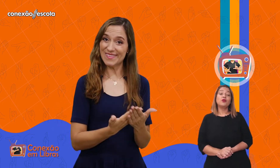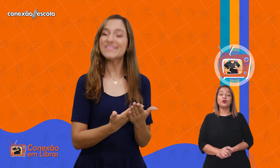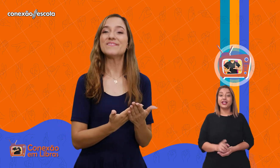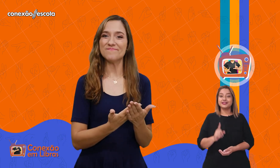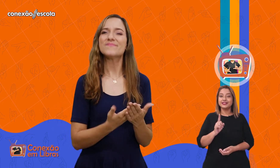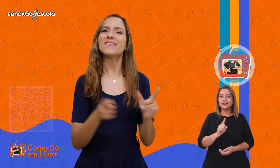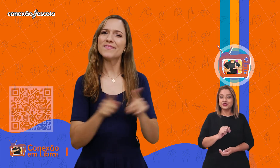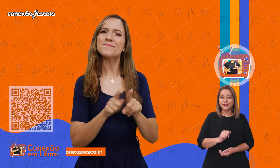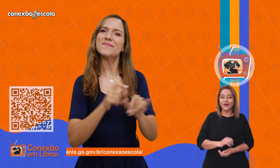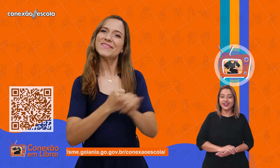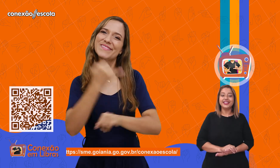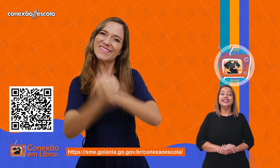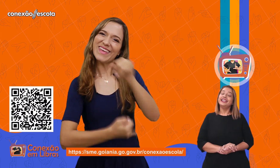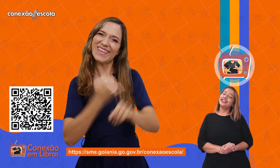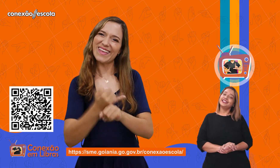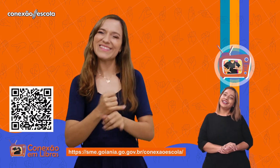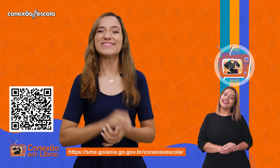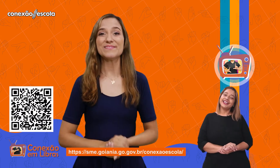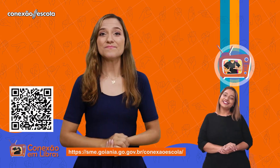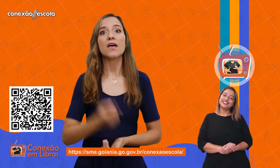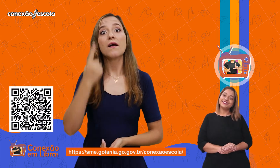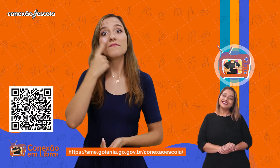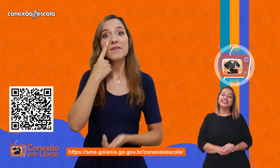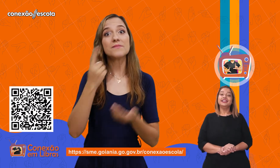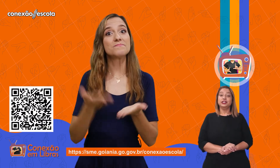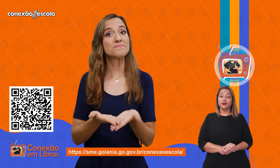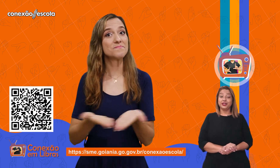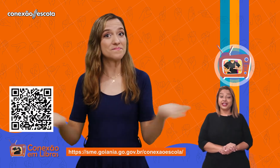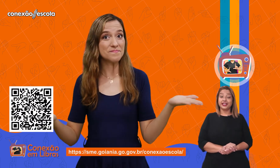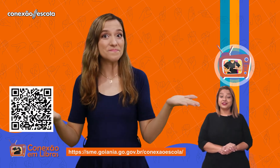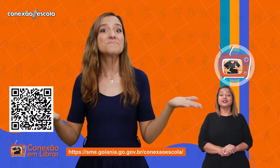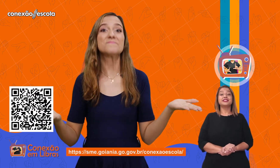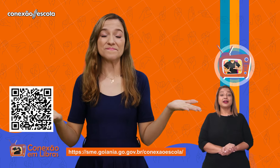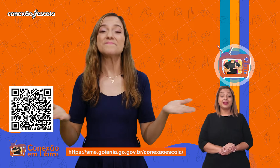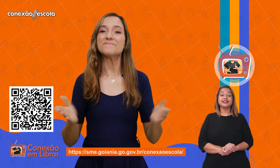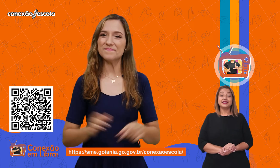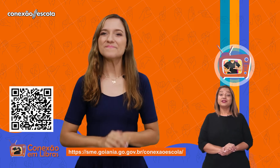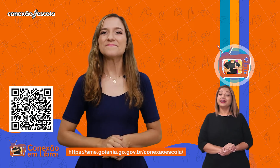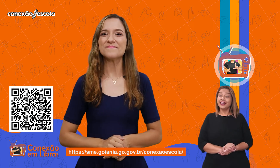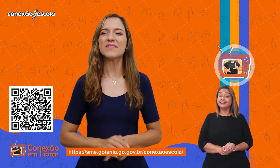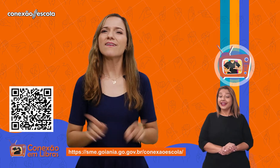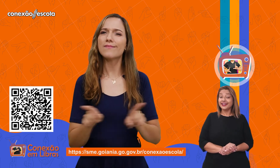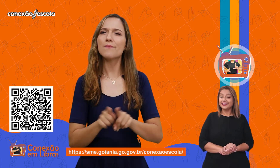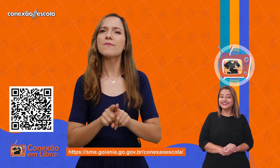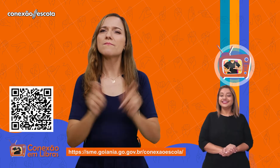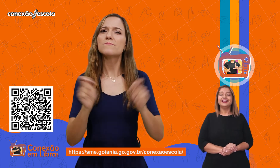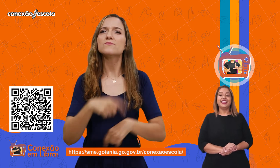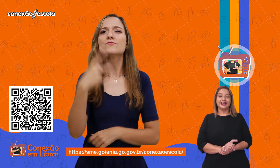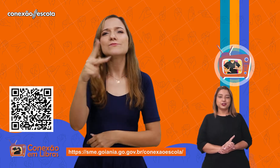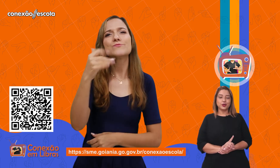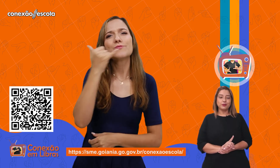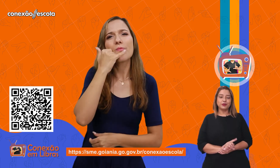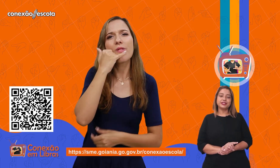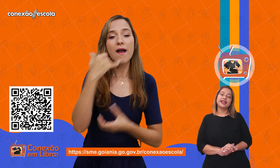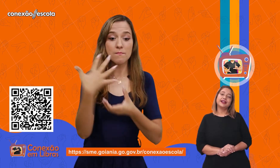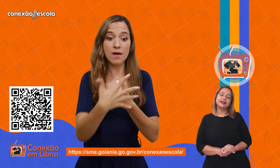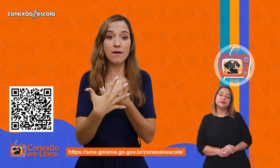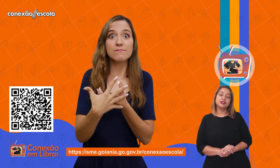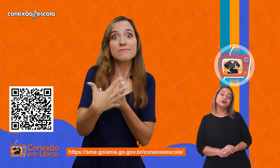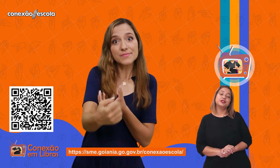Conexão Escola e na internet. O endereço está aparecendo aí na tela. É só apontar a câmera do